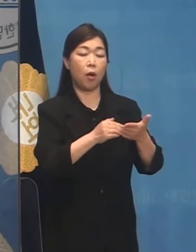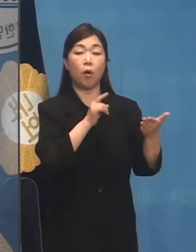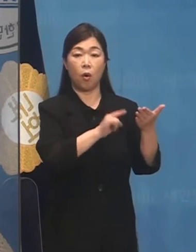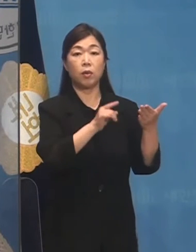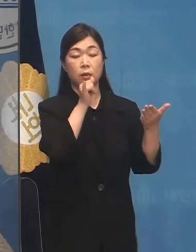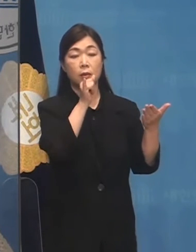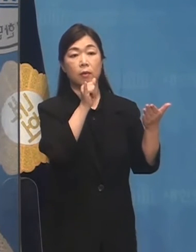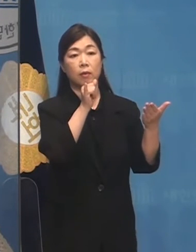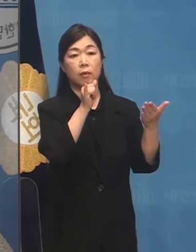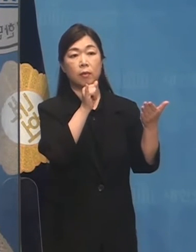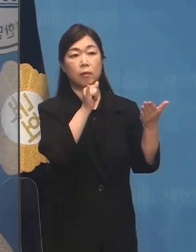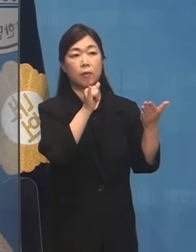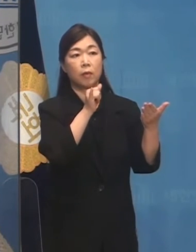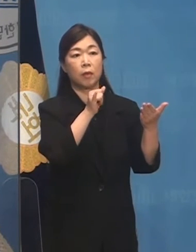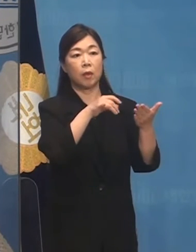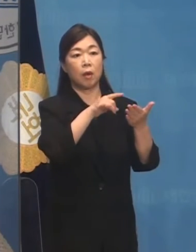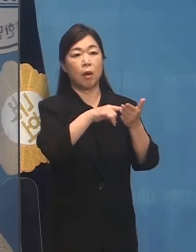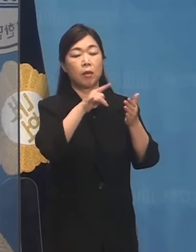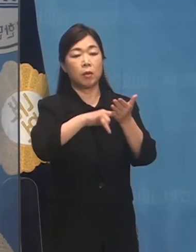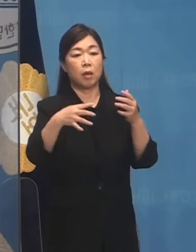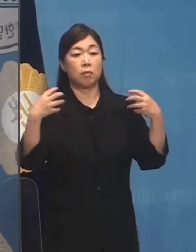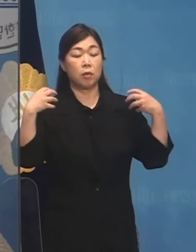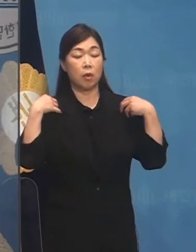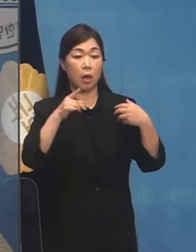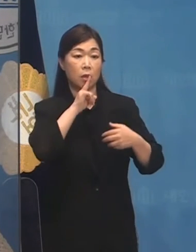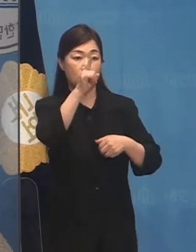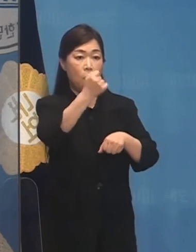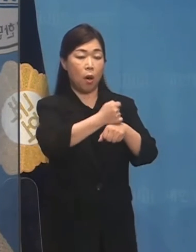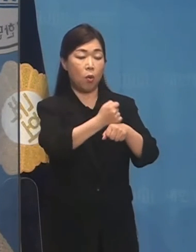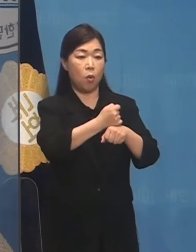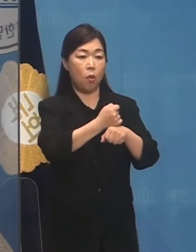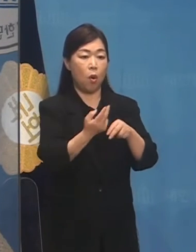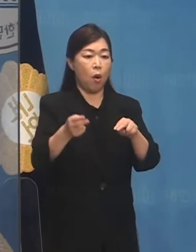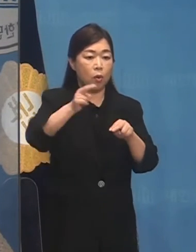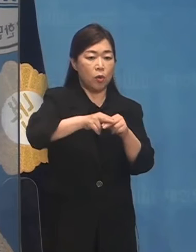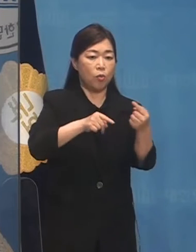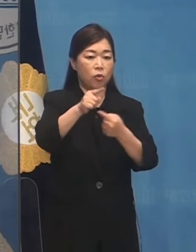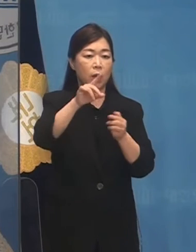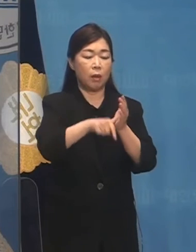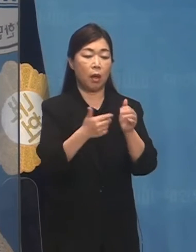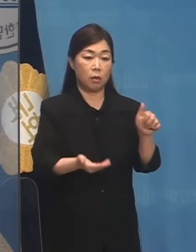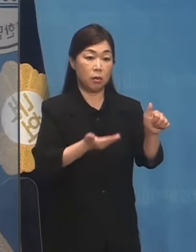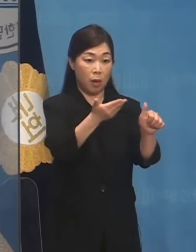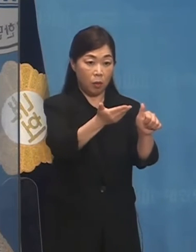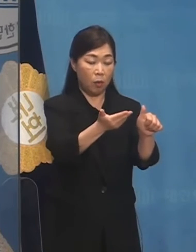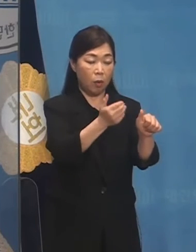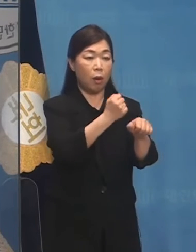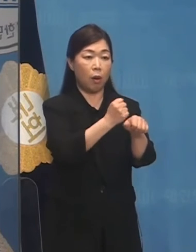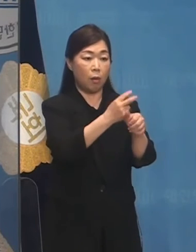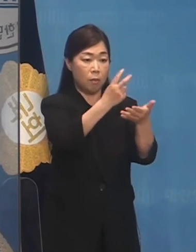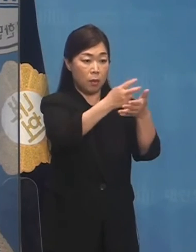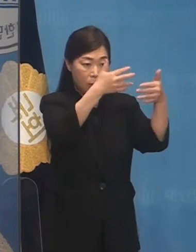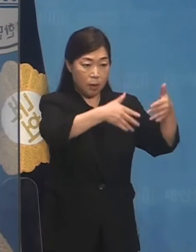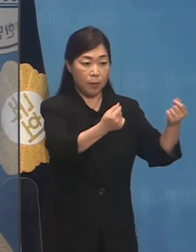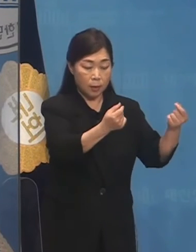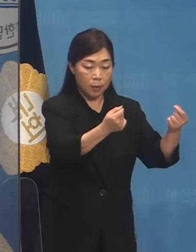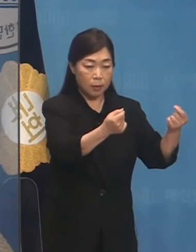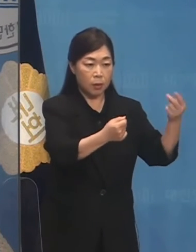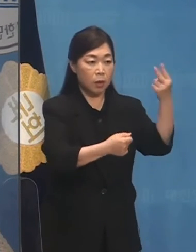있습니다. 관세청에 신고를 하고 청문회 때 제공을 하도록 되어 있습니다.